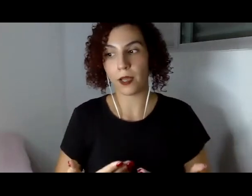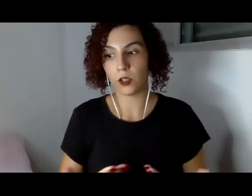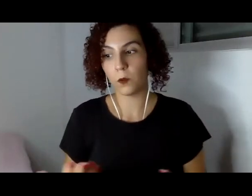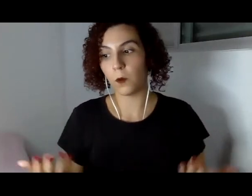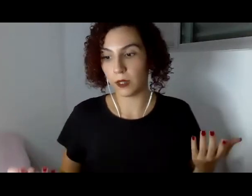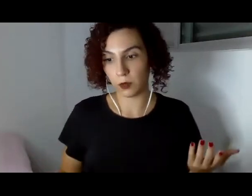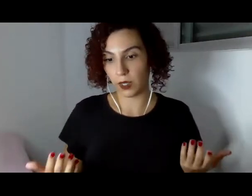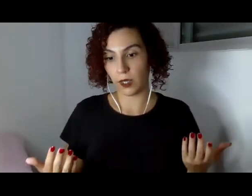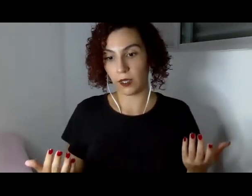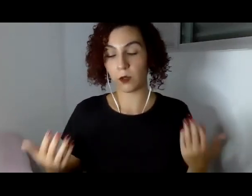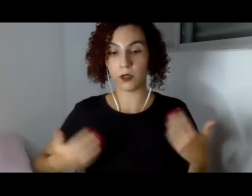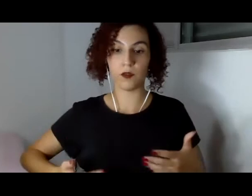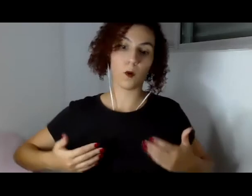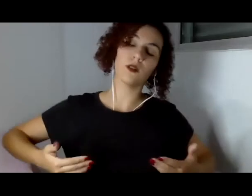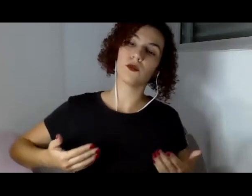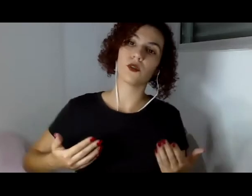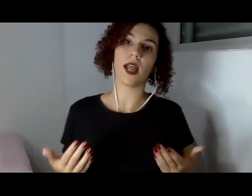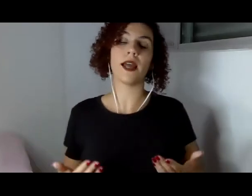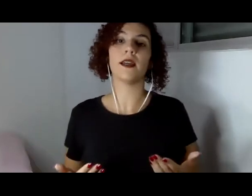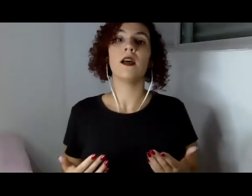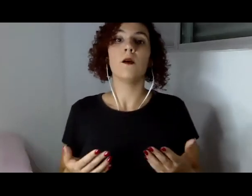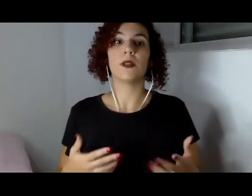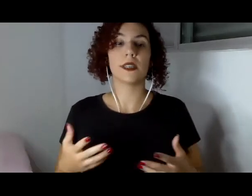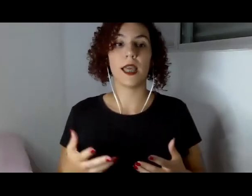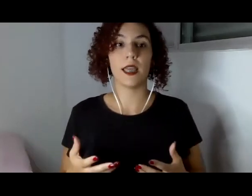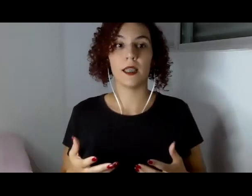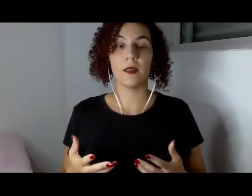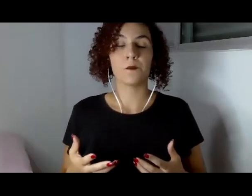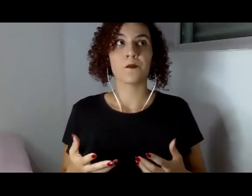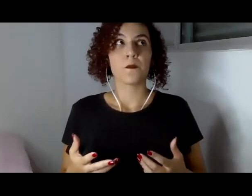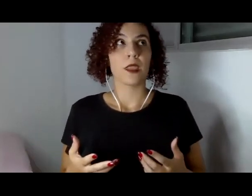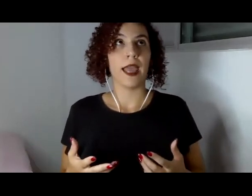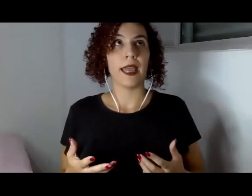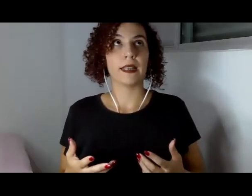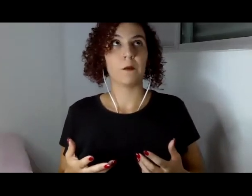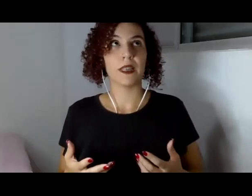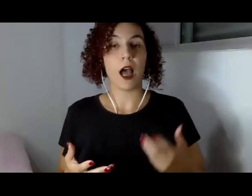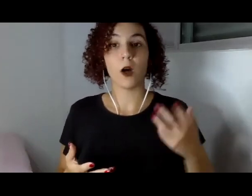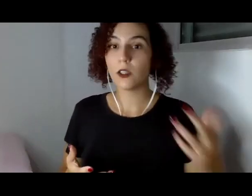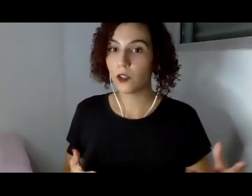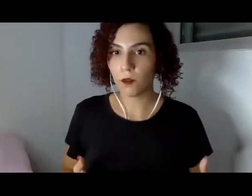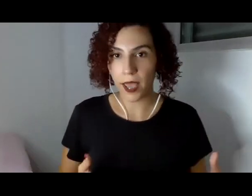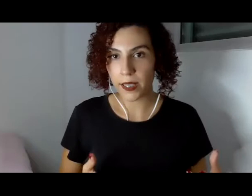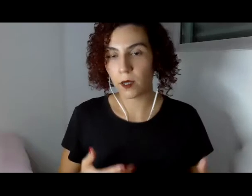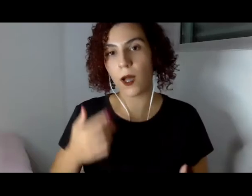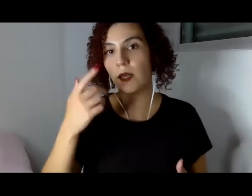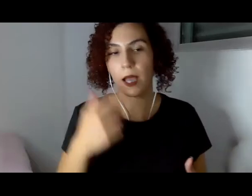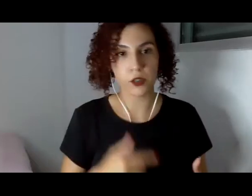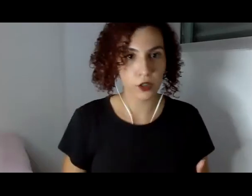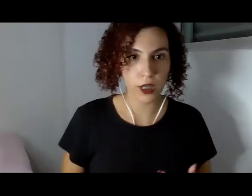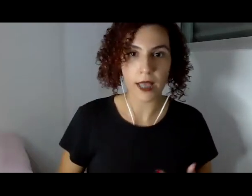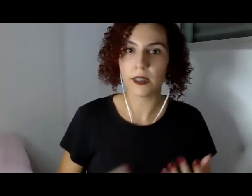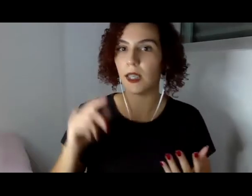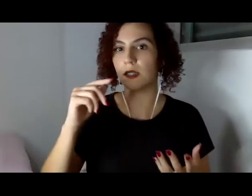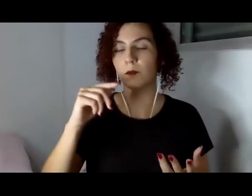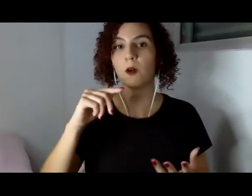a partir do momento que, inclusive, enquanto funcionária, precisei interpretar rodas de conversa com a